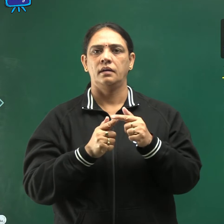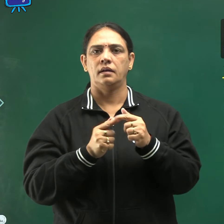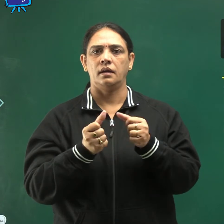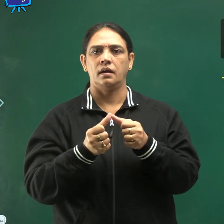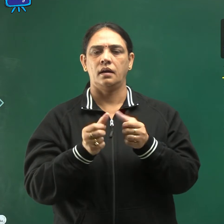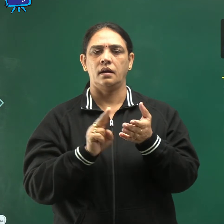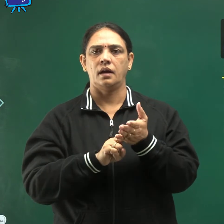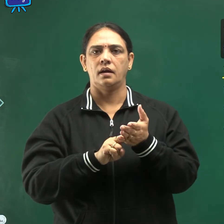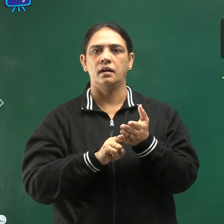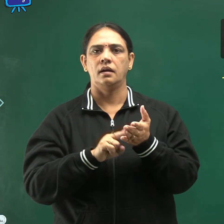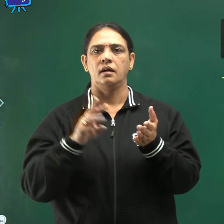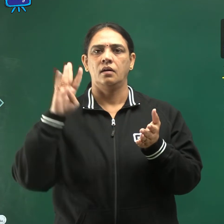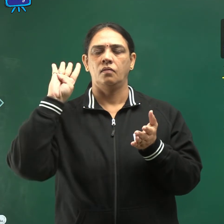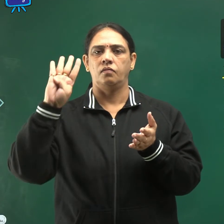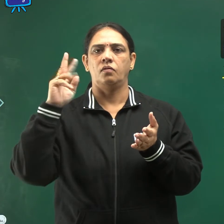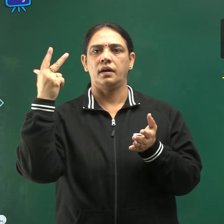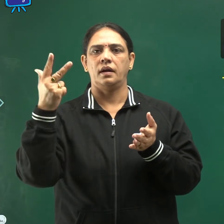डिग्री